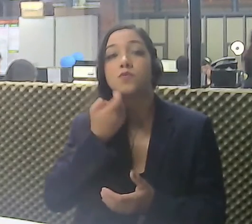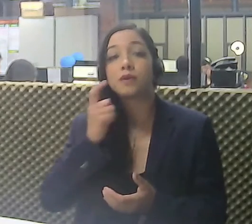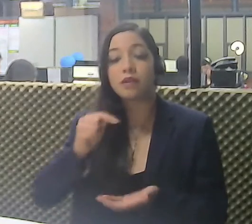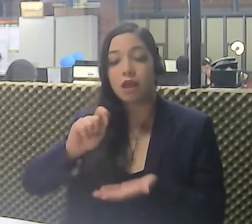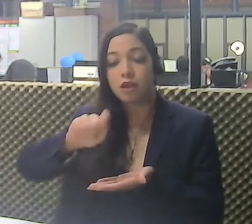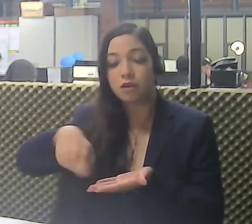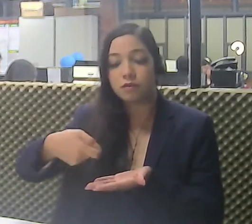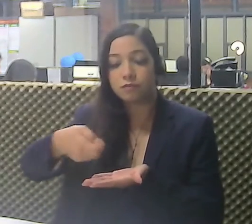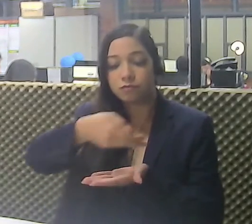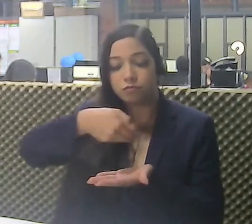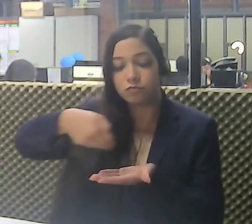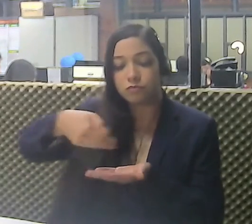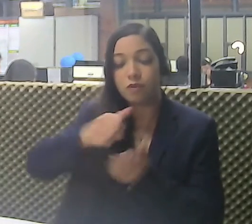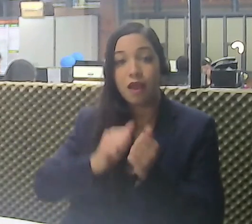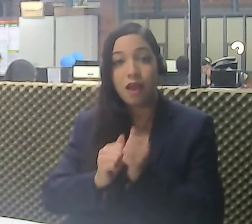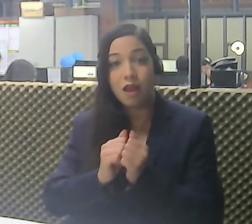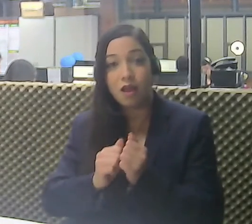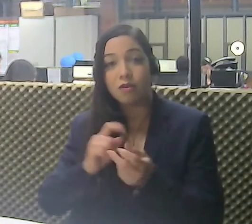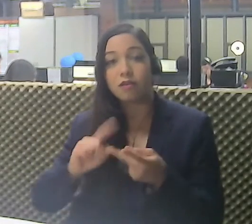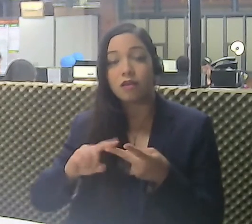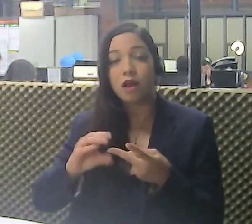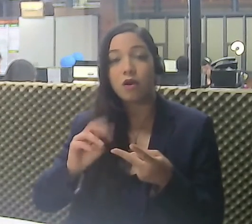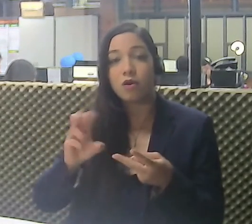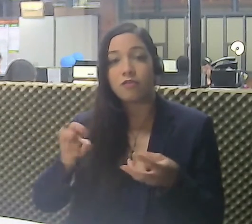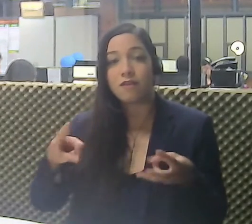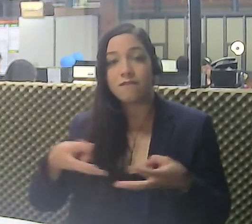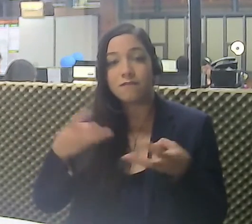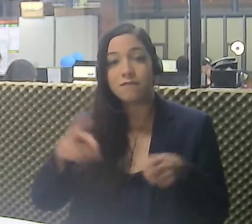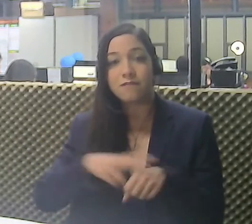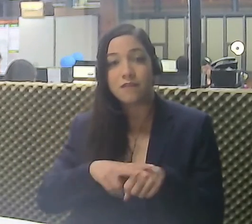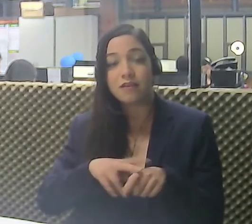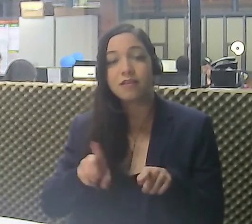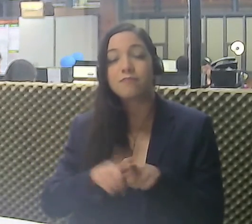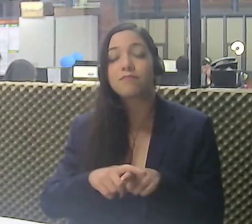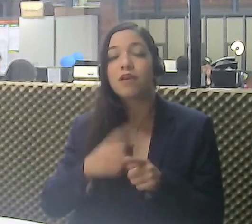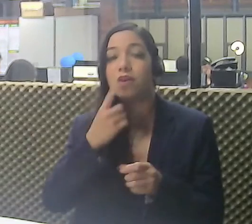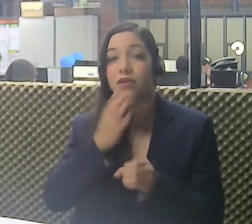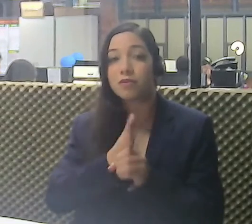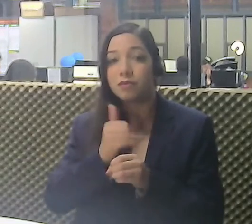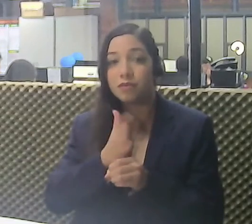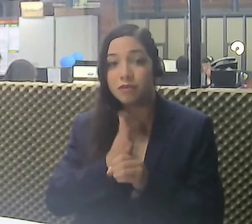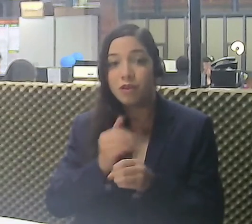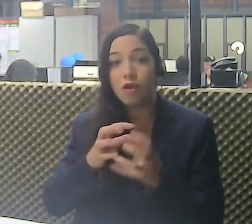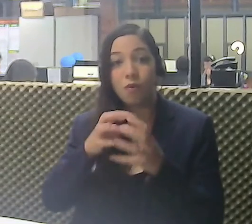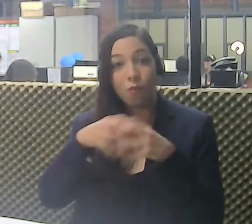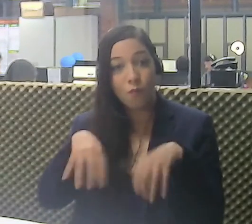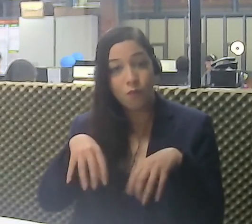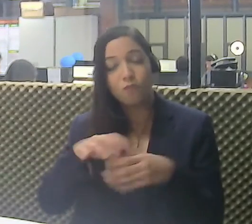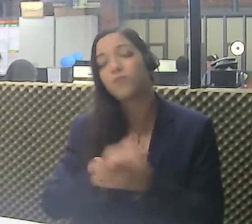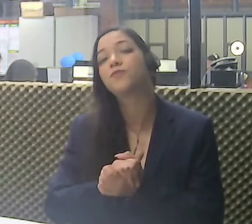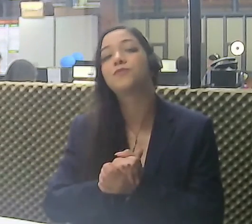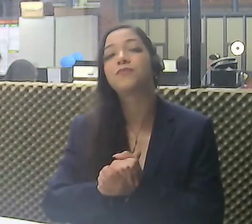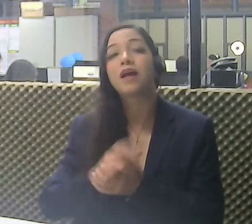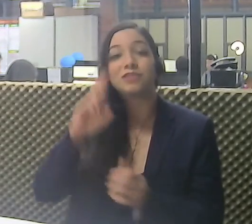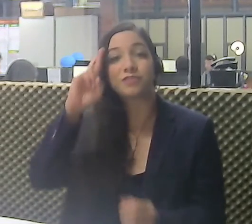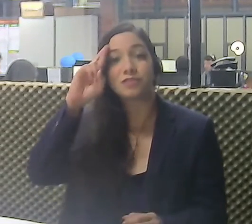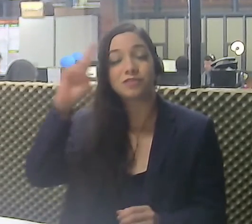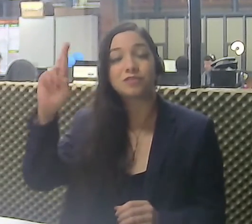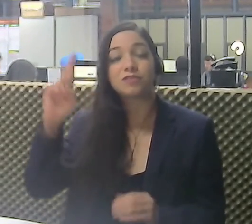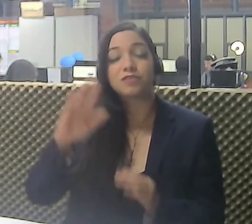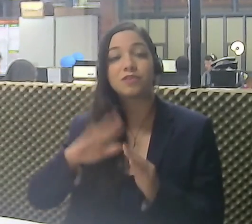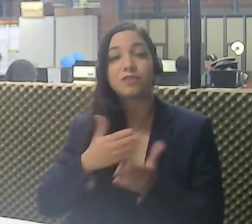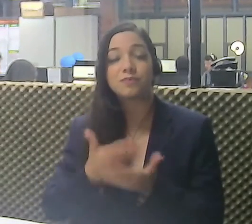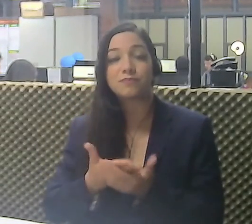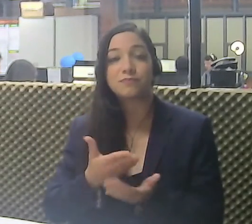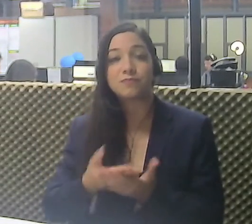servido ao molho com arroz branco, couve, um saboroso molho de tomates, pimentões e ovos cozidos, a diretora Adriele de